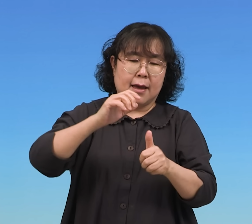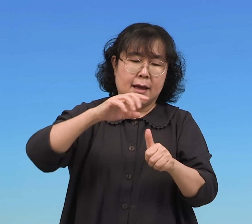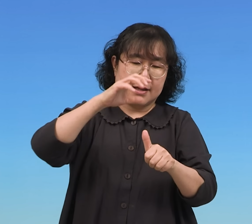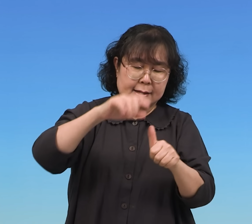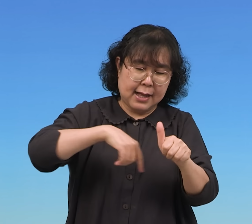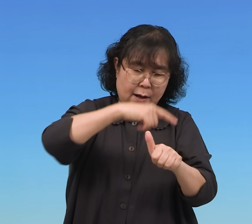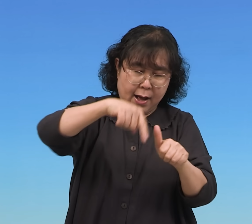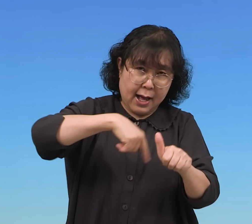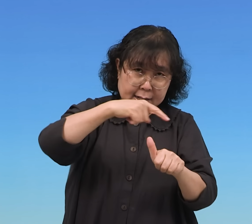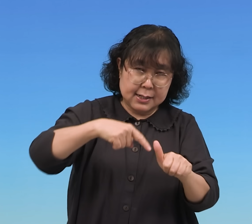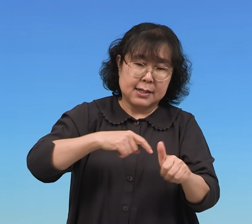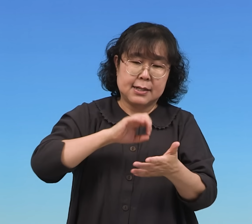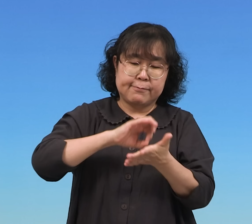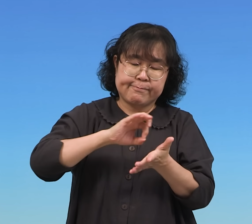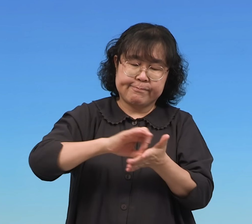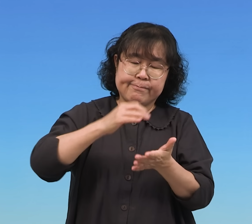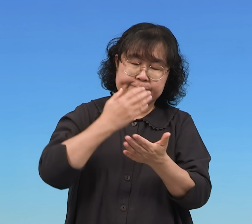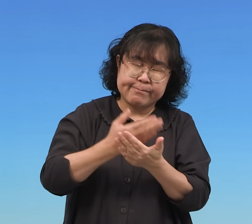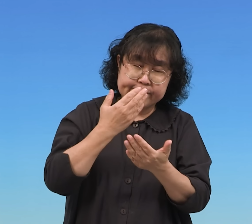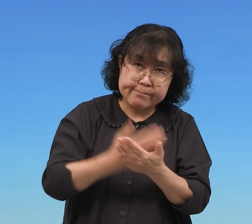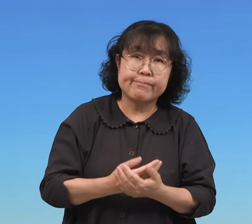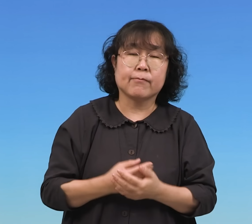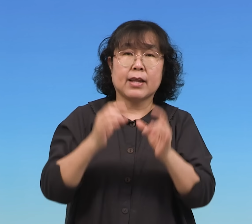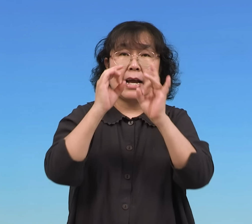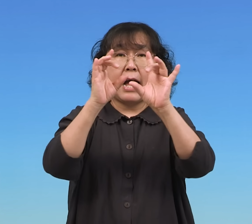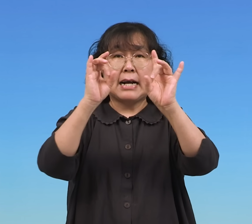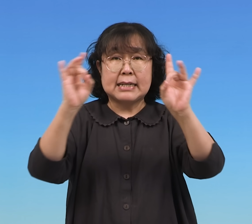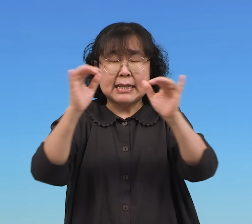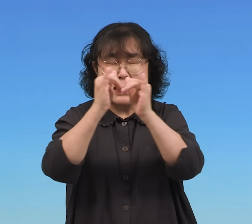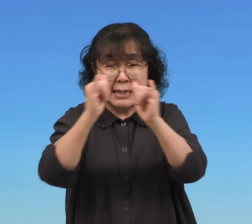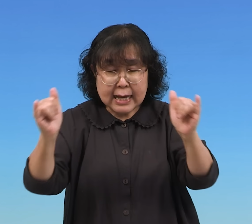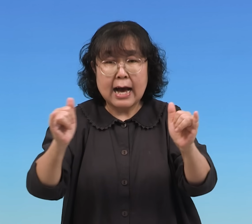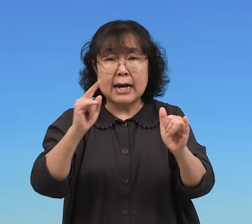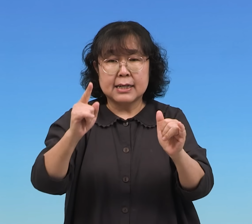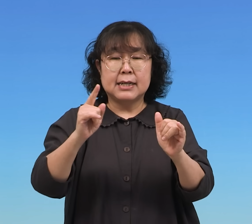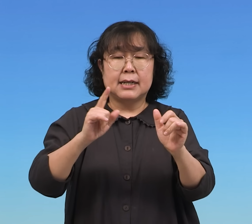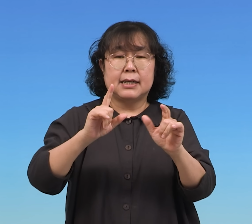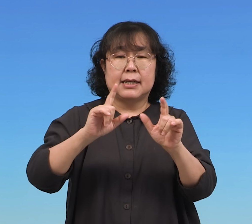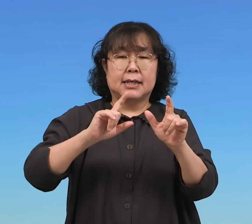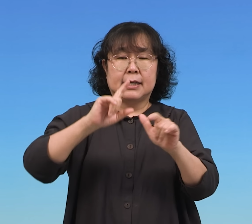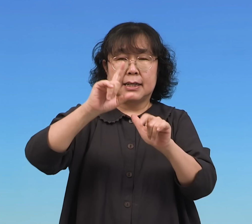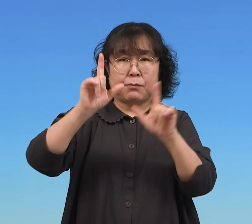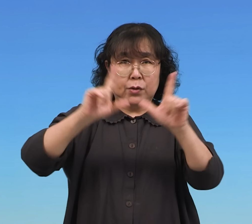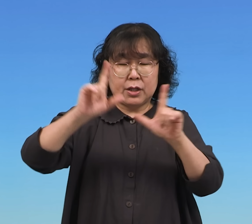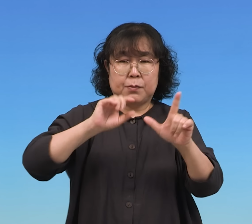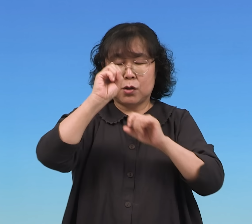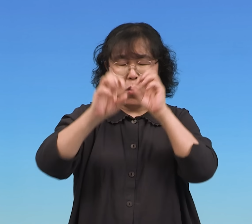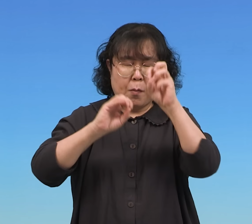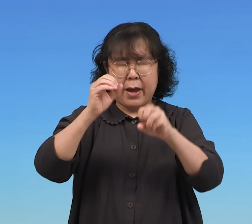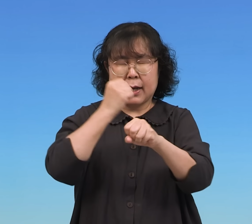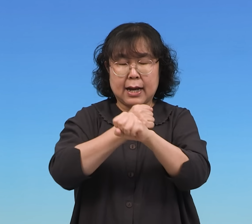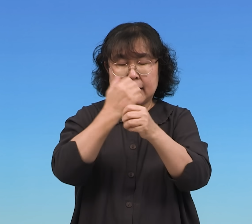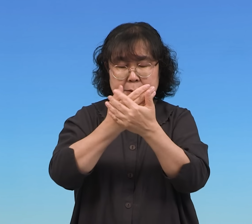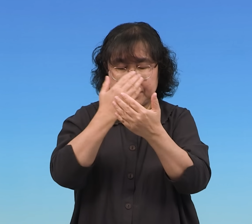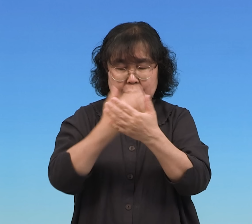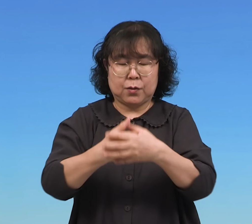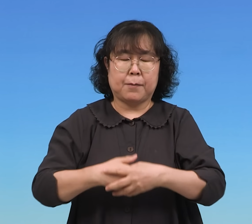활용하셔야 됩니다. 각자에게 그 한계 상황을 주님 앞에 토해놓는 시간 가집니다. 우리 합심해서 한 목소리로